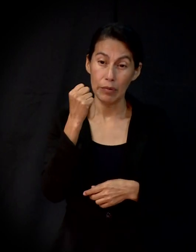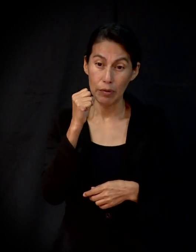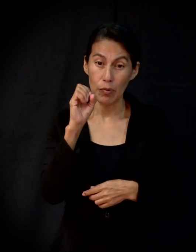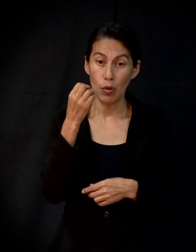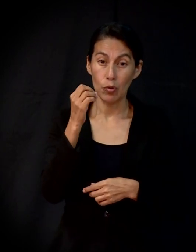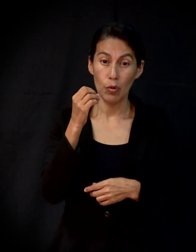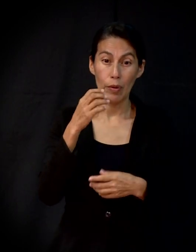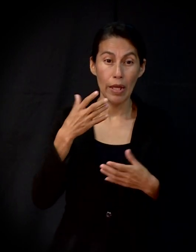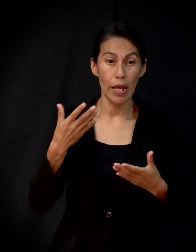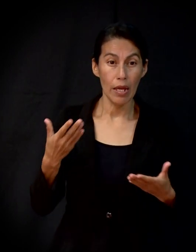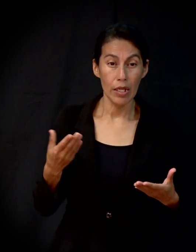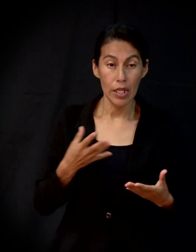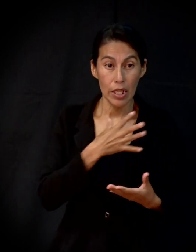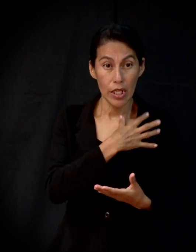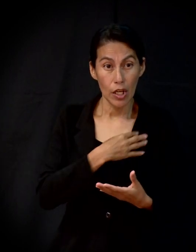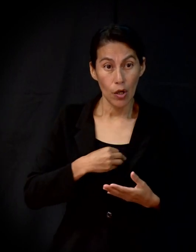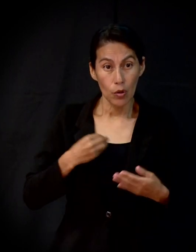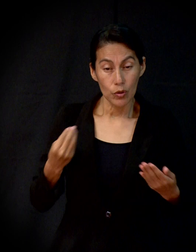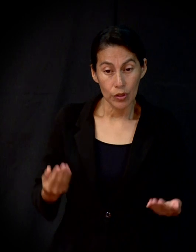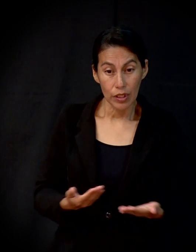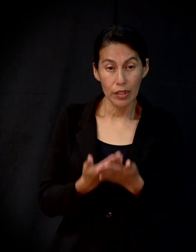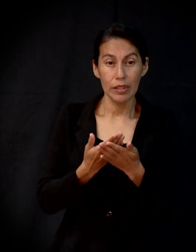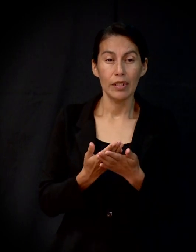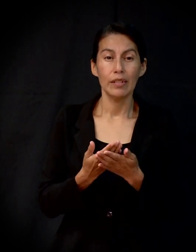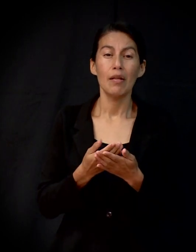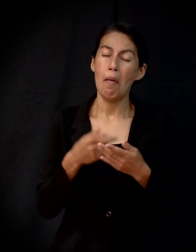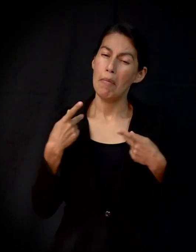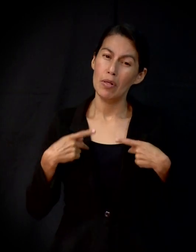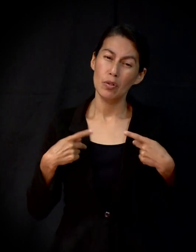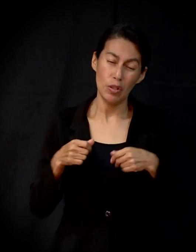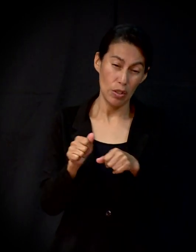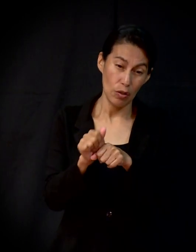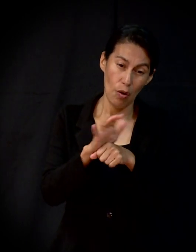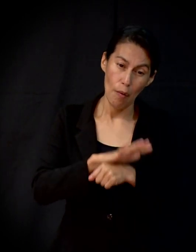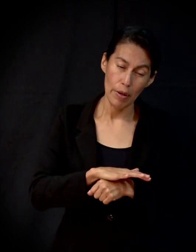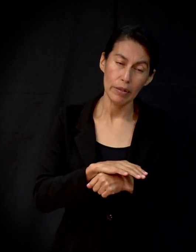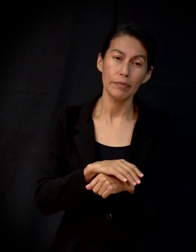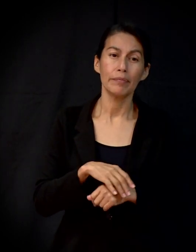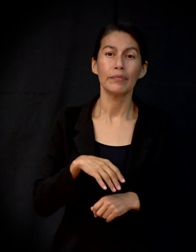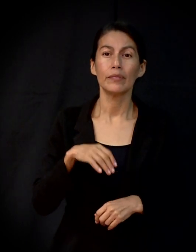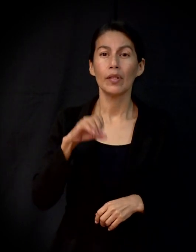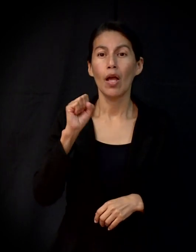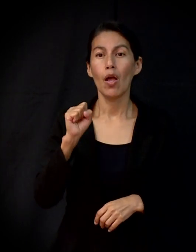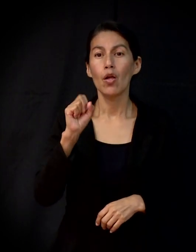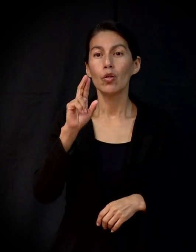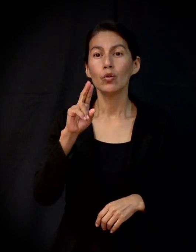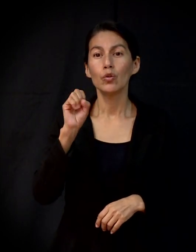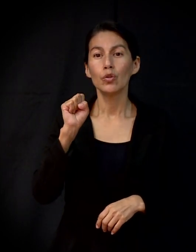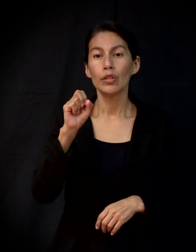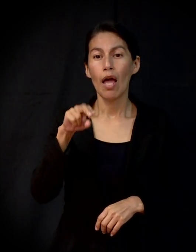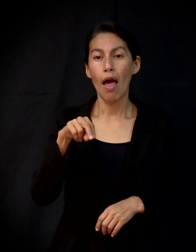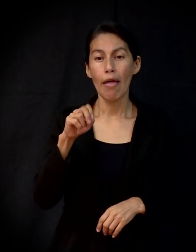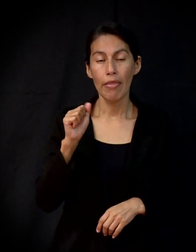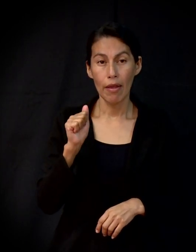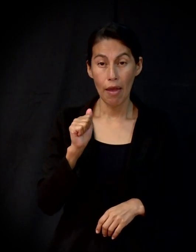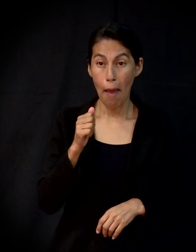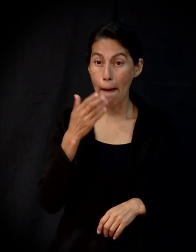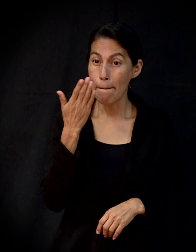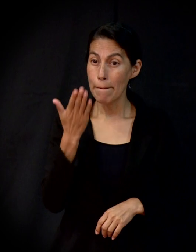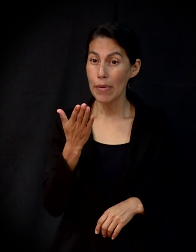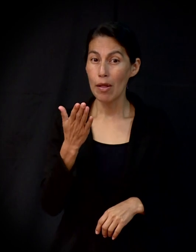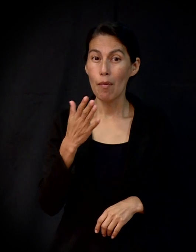tienen COVID. Susana Flores, pido oración por mi hijo Gabriel. Él es médico y quiere abrir